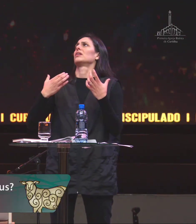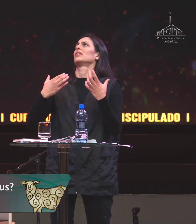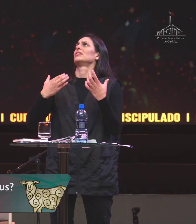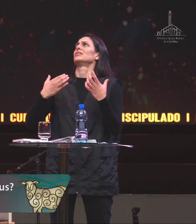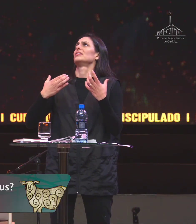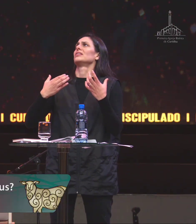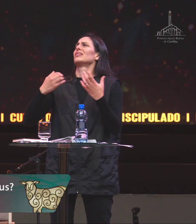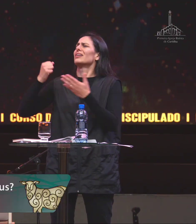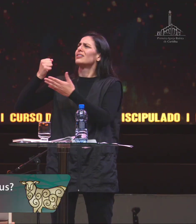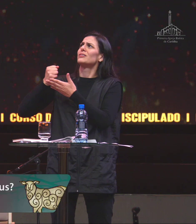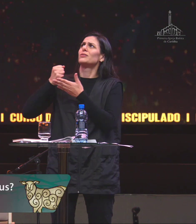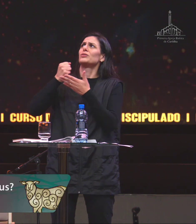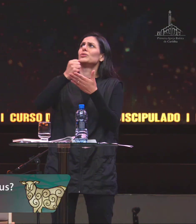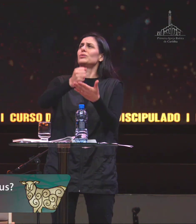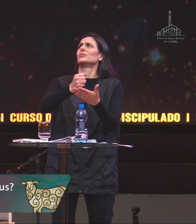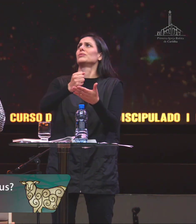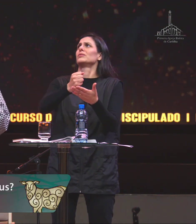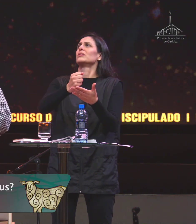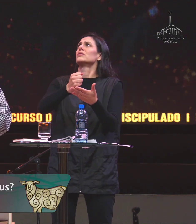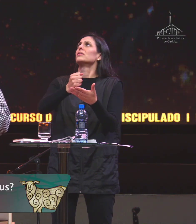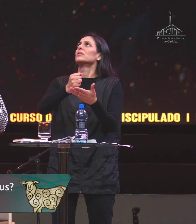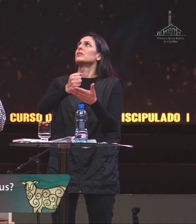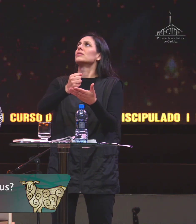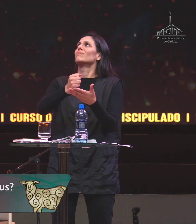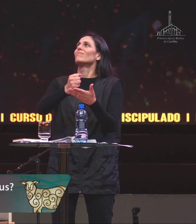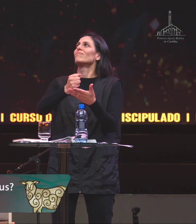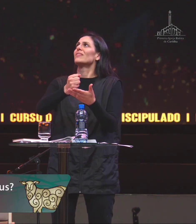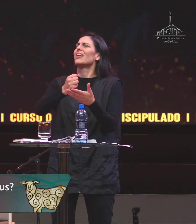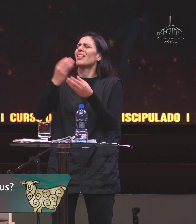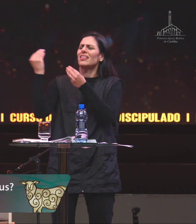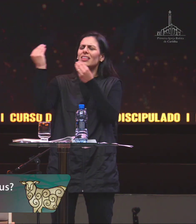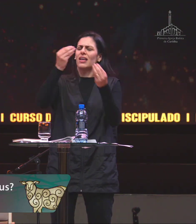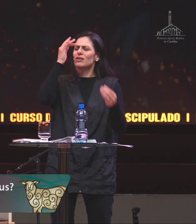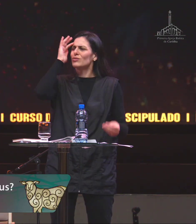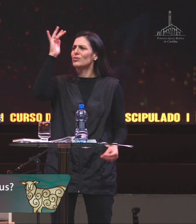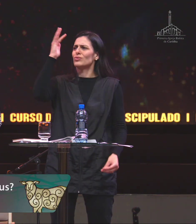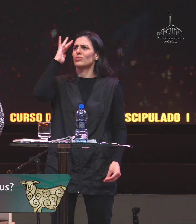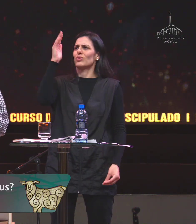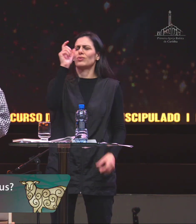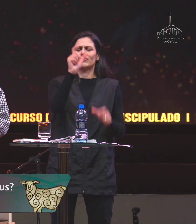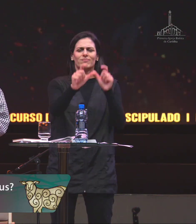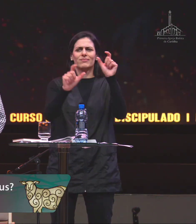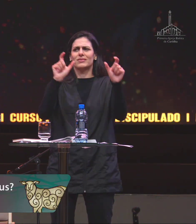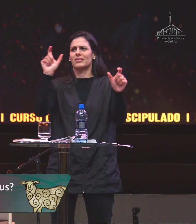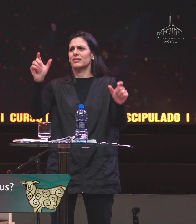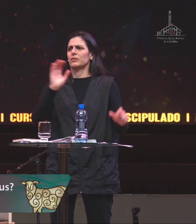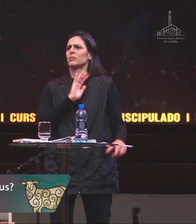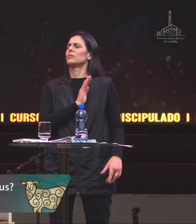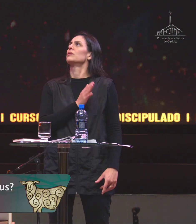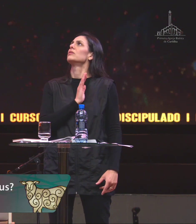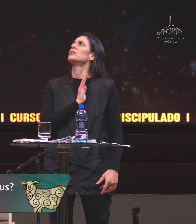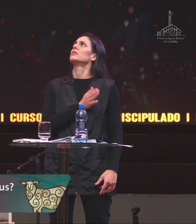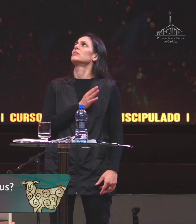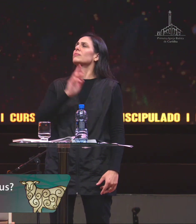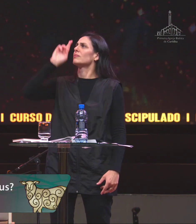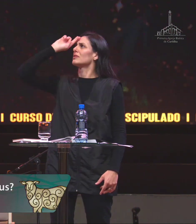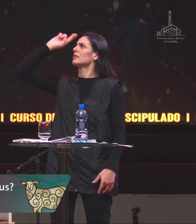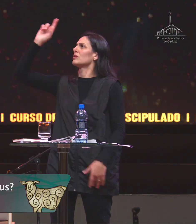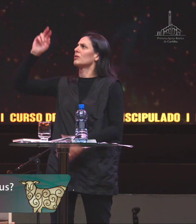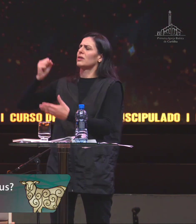nossa vida que muitas vezes nós não queremos entregar. Deus, nós queremos ver